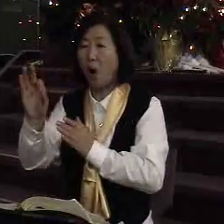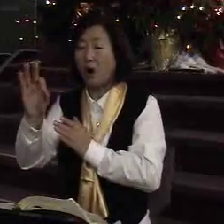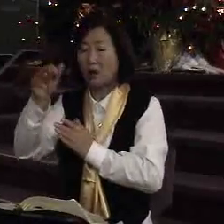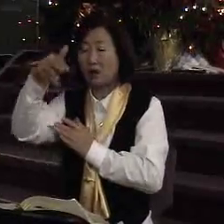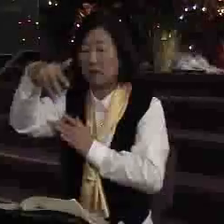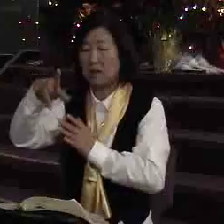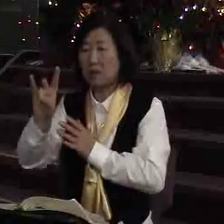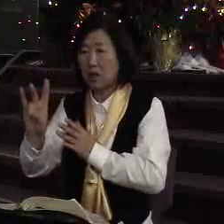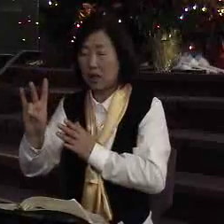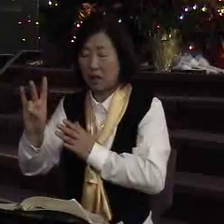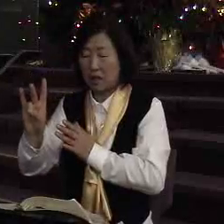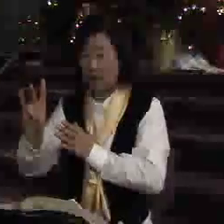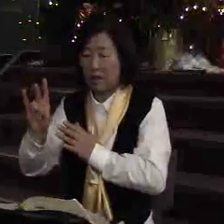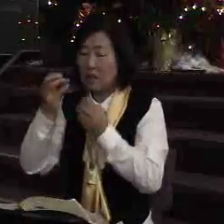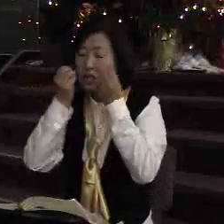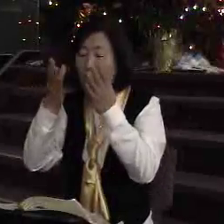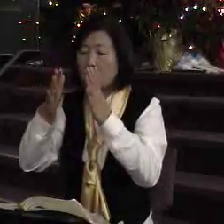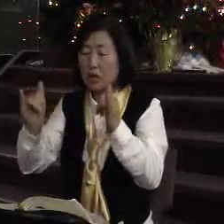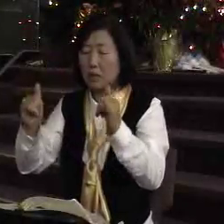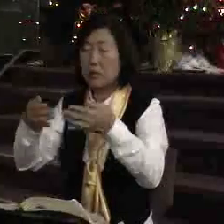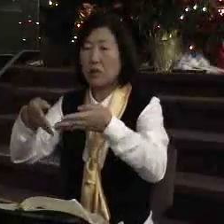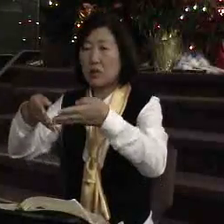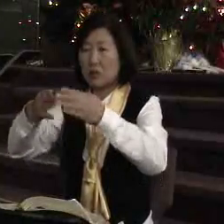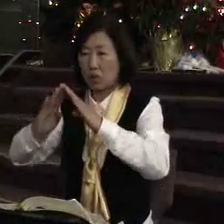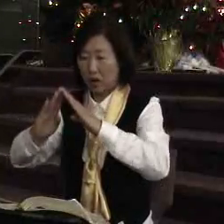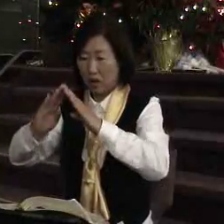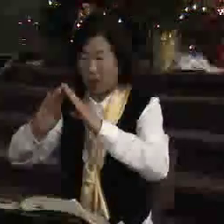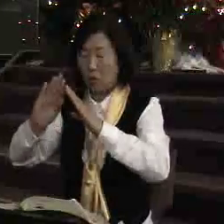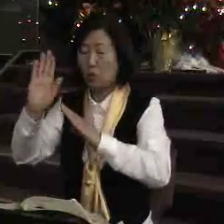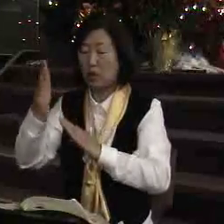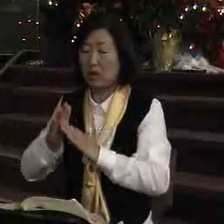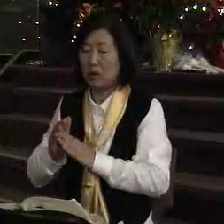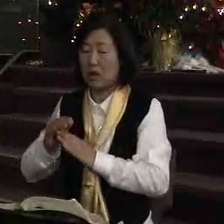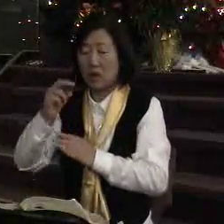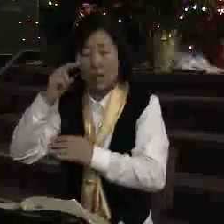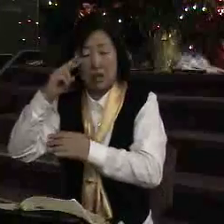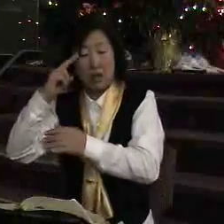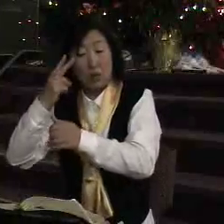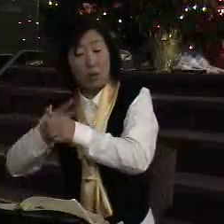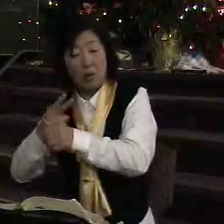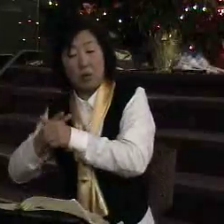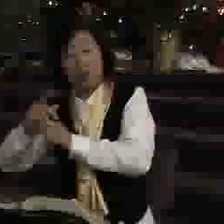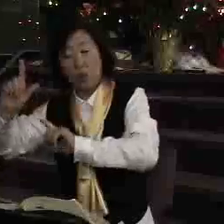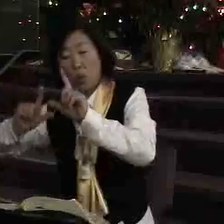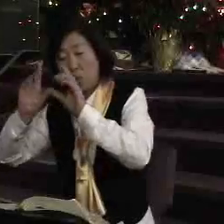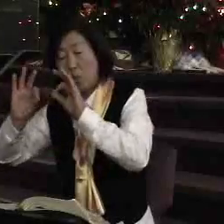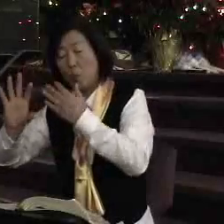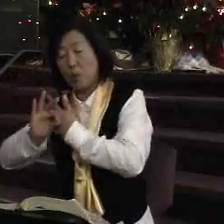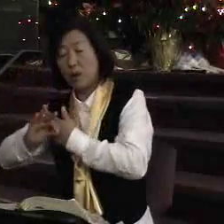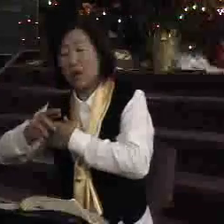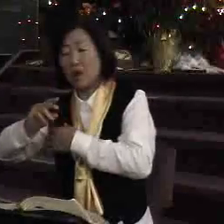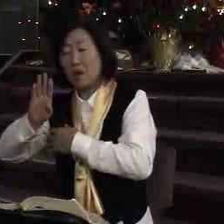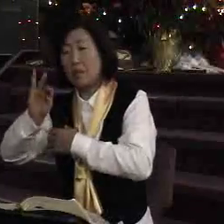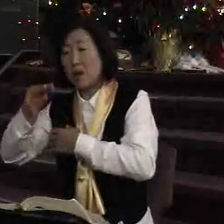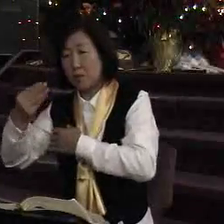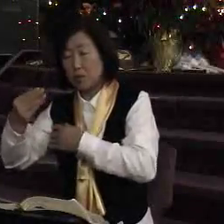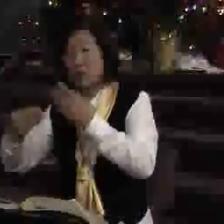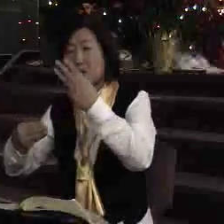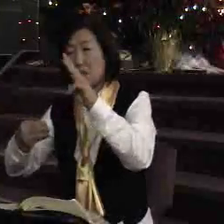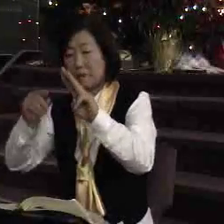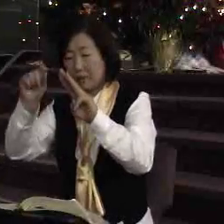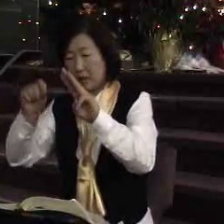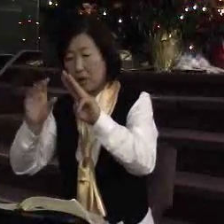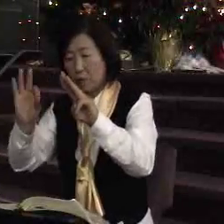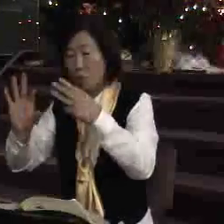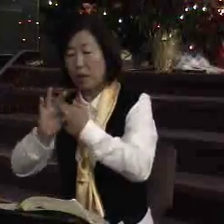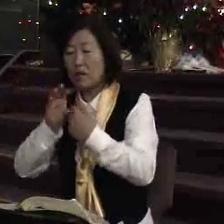사람으로 내가 서게 되었다고 그 말을 하고 있어요. 여러분, 사도 바울의 경우를 보시면은 빌립보서 3장에 보면은 이렇게 그가 고백을